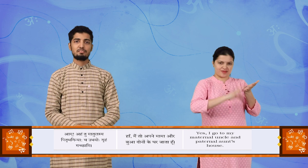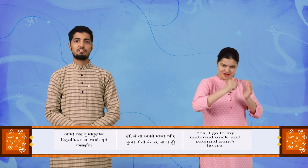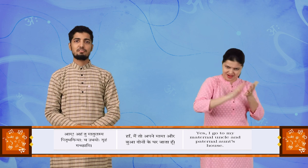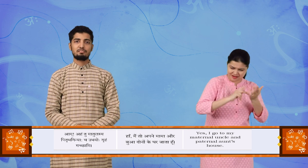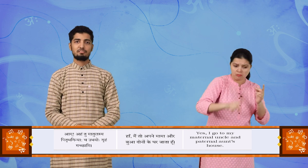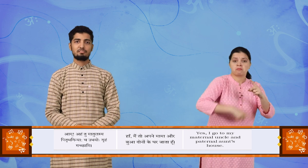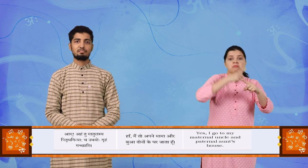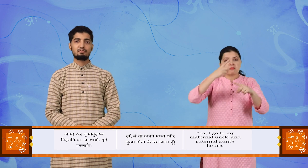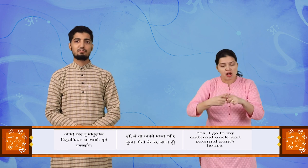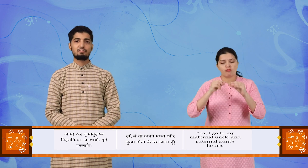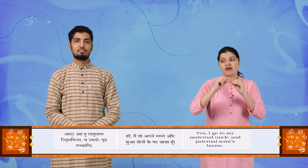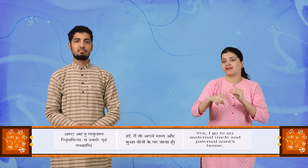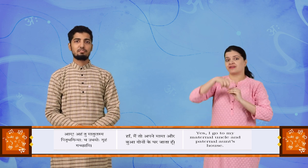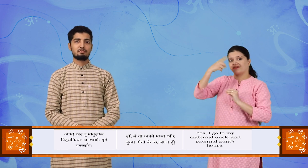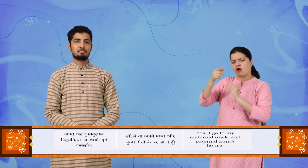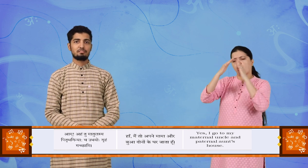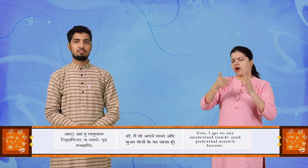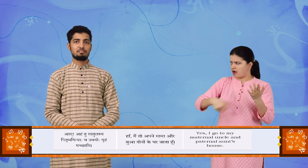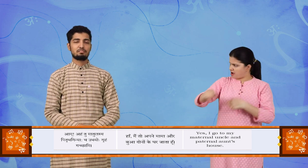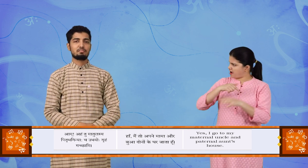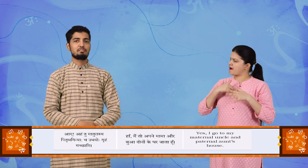मांय पितृ गण मन अधिनायक